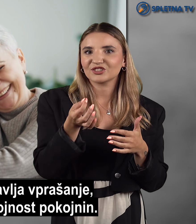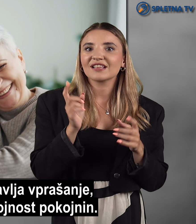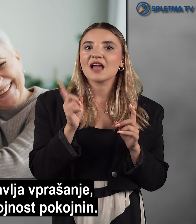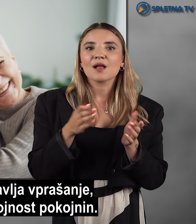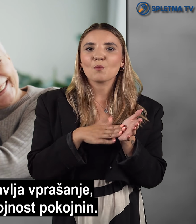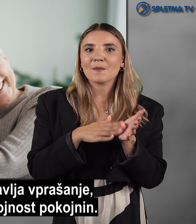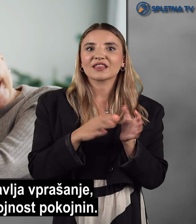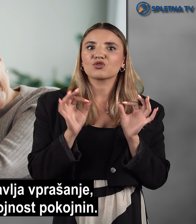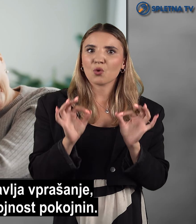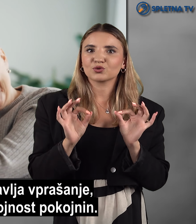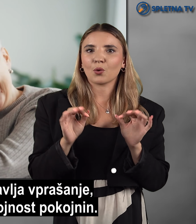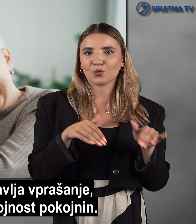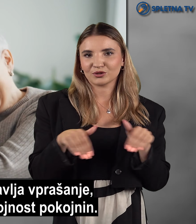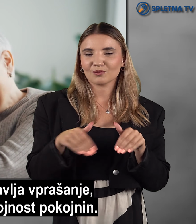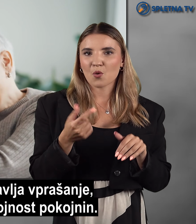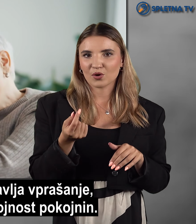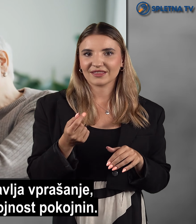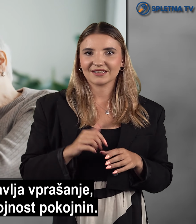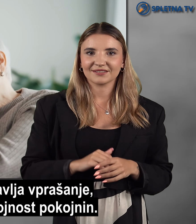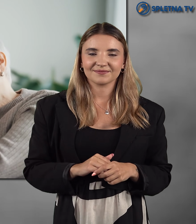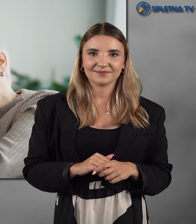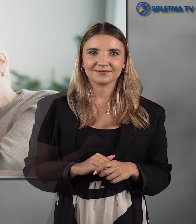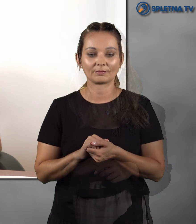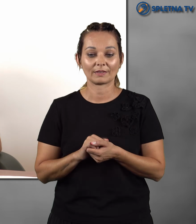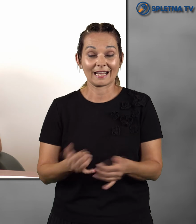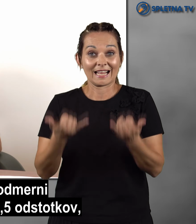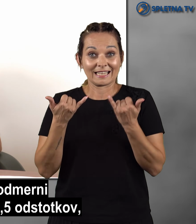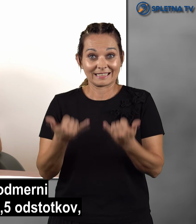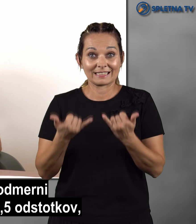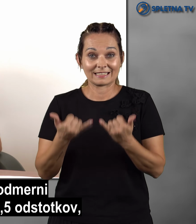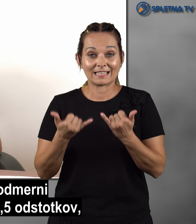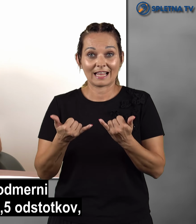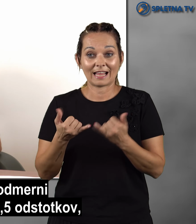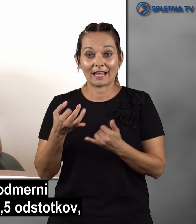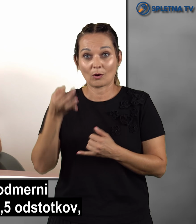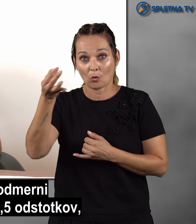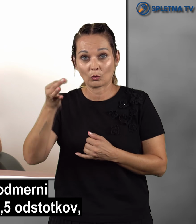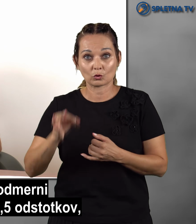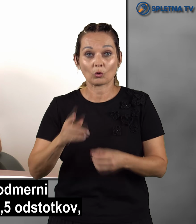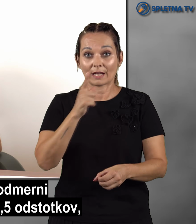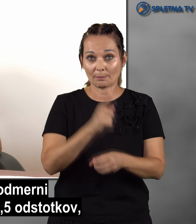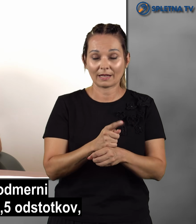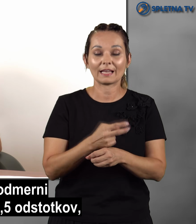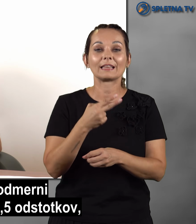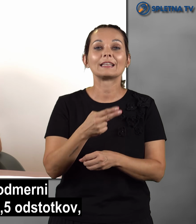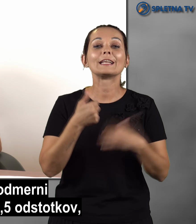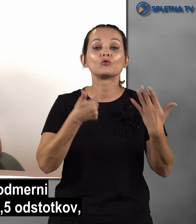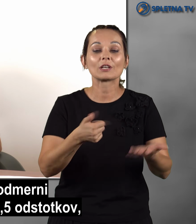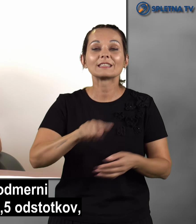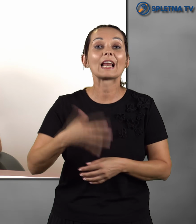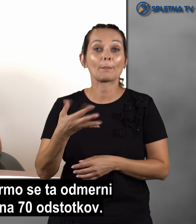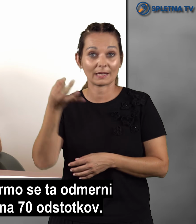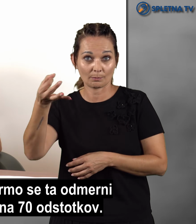pojavlja vprašanje, kaj pomeni dostojnost pokojnin. Sedanji odmerni odstotek je